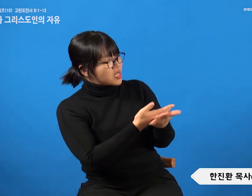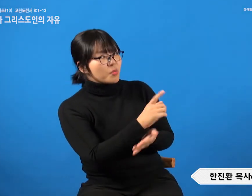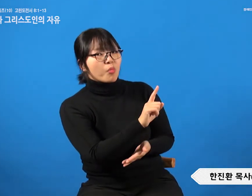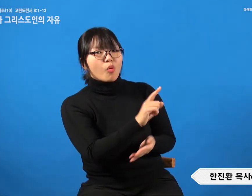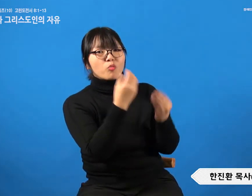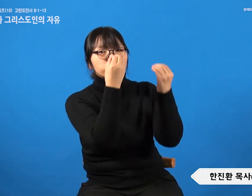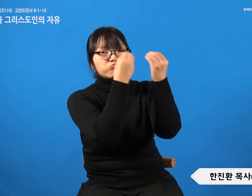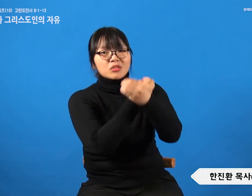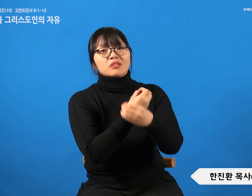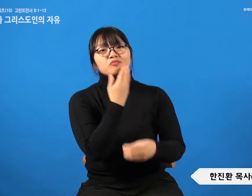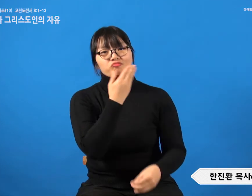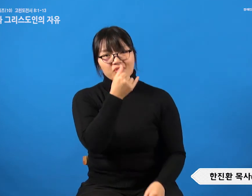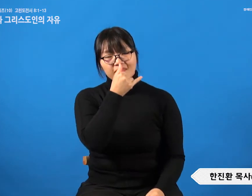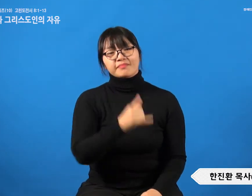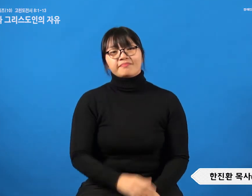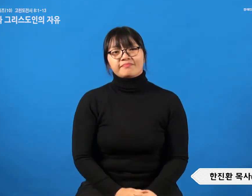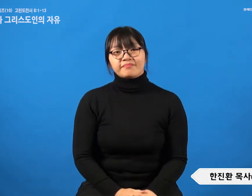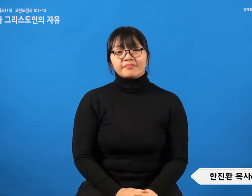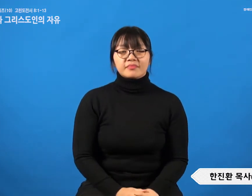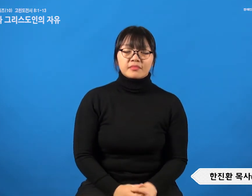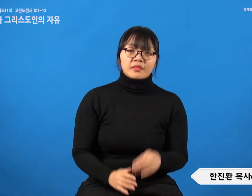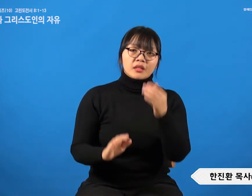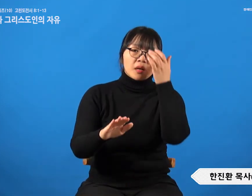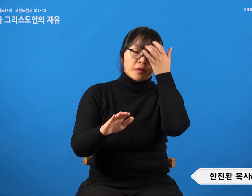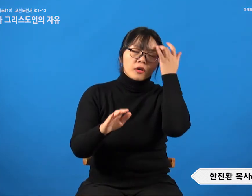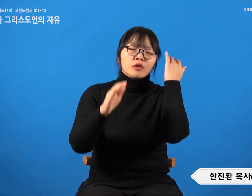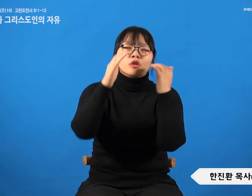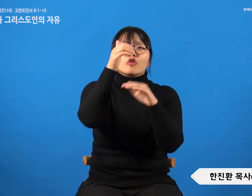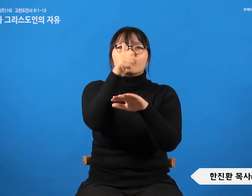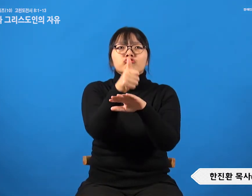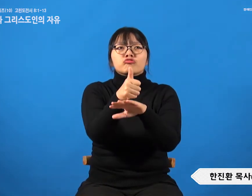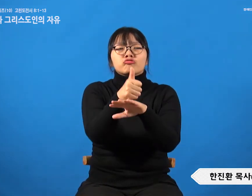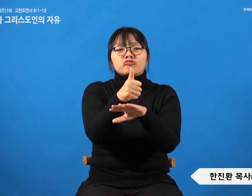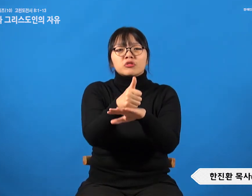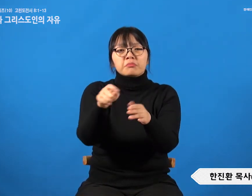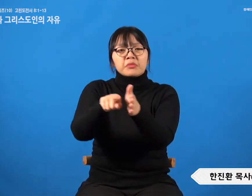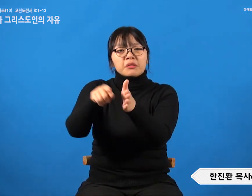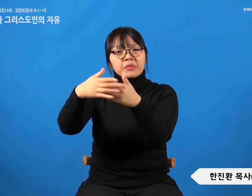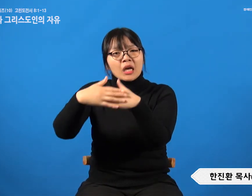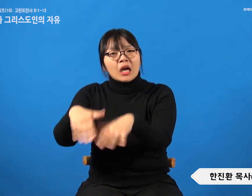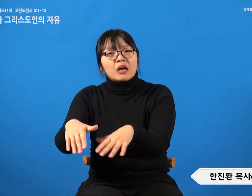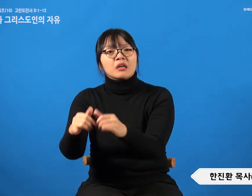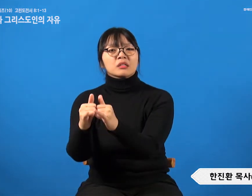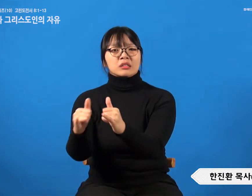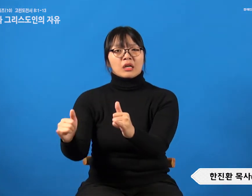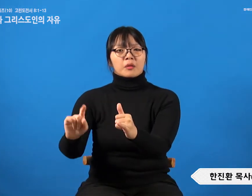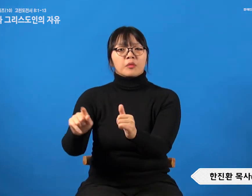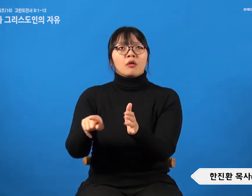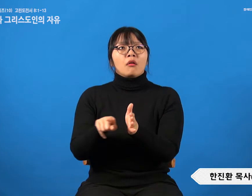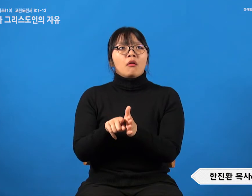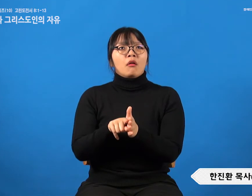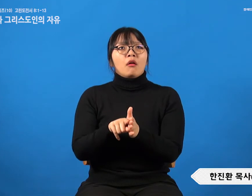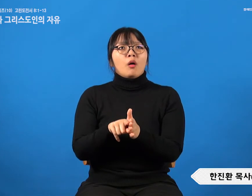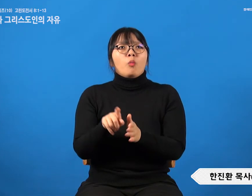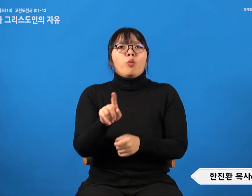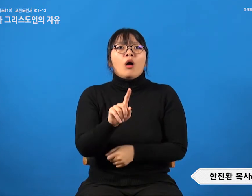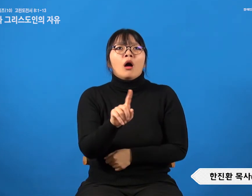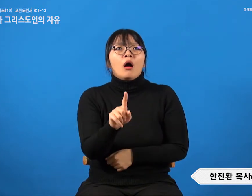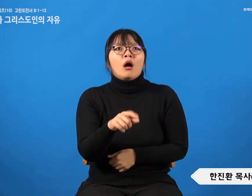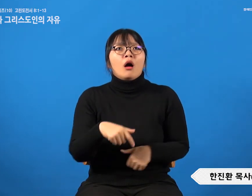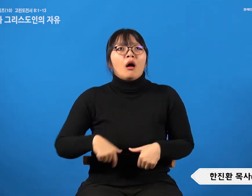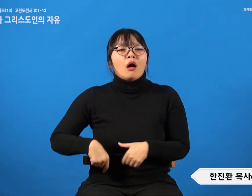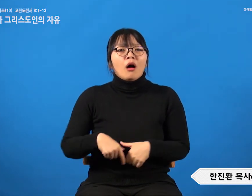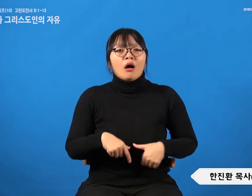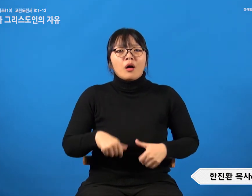그런 생각을 하게 될 것입니다. 그러면 결국 그들의 이 믿음을 시험이 들도록 그렇게